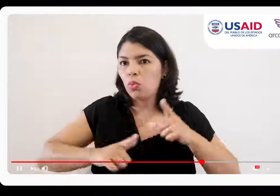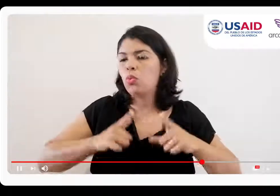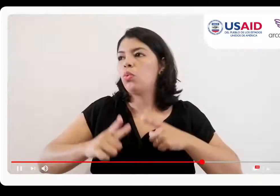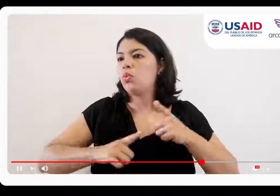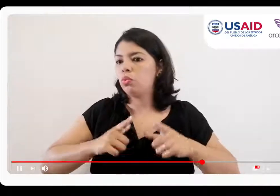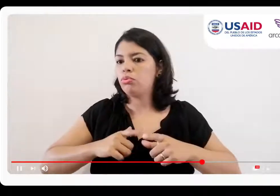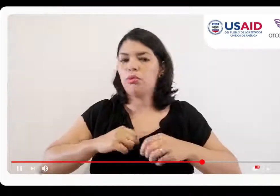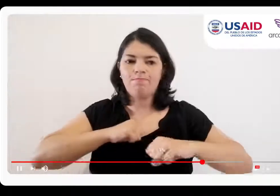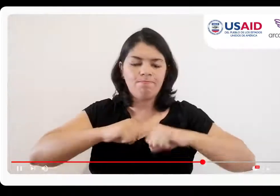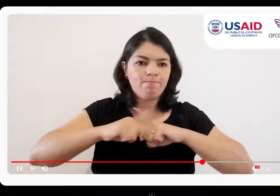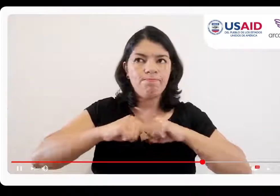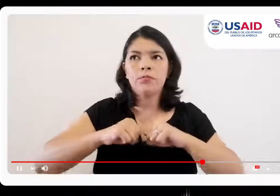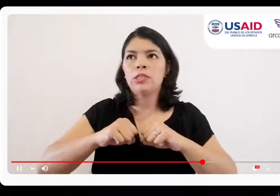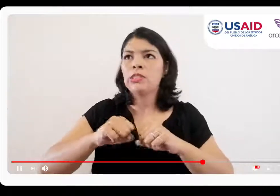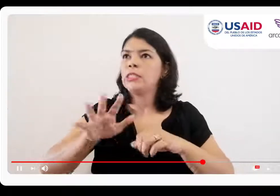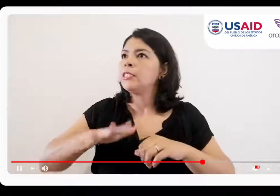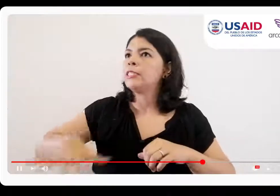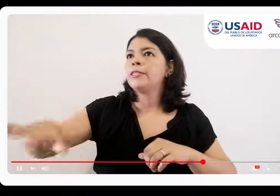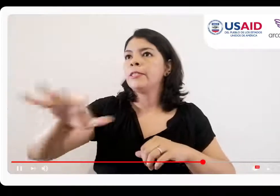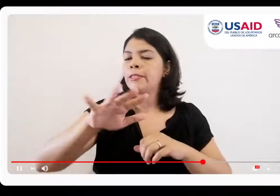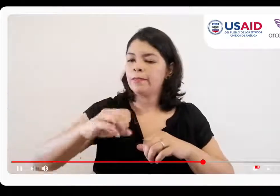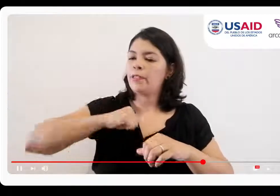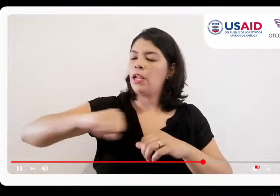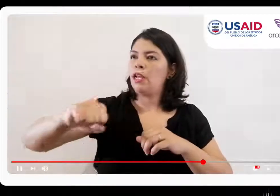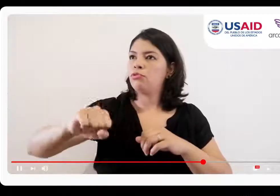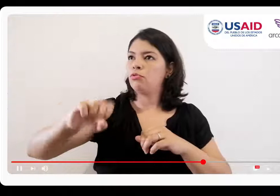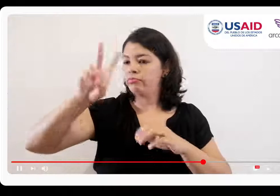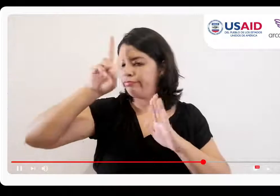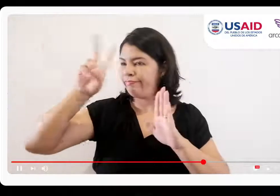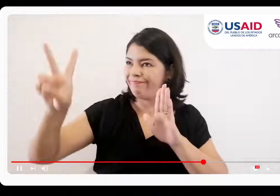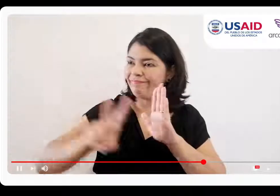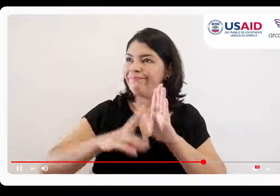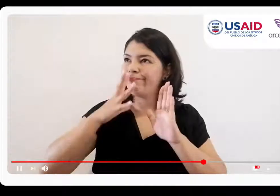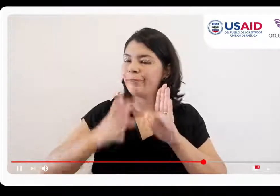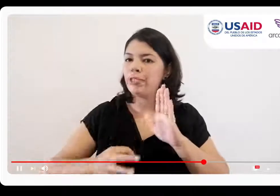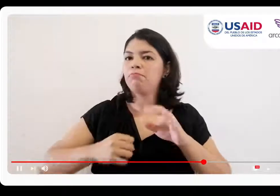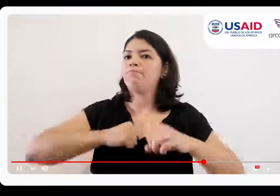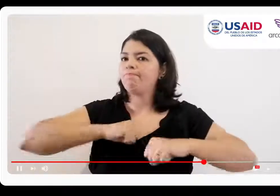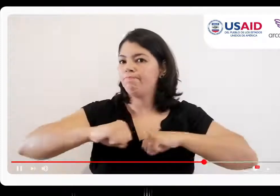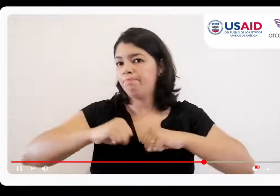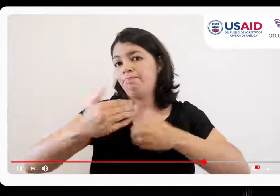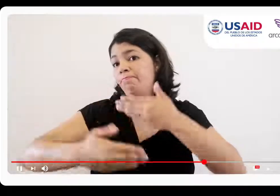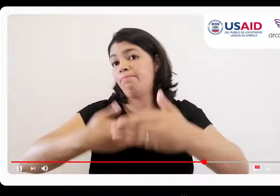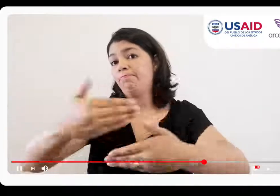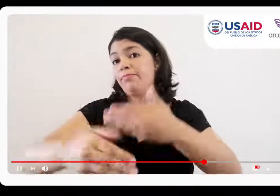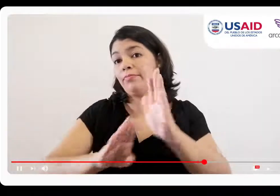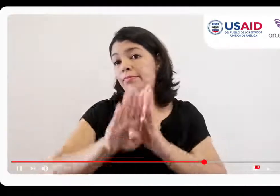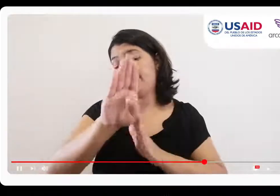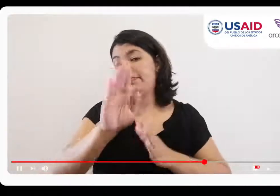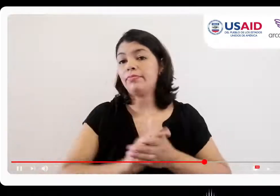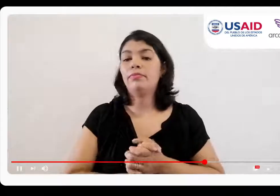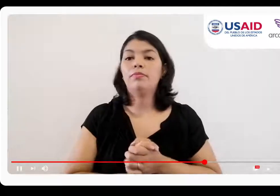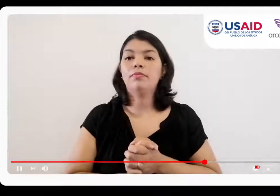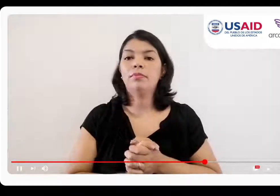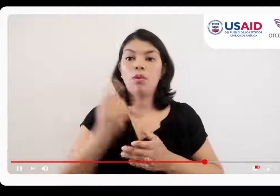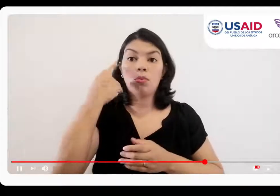sociedad que nos garantice y nos priorice nuestros derechos, podemos estar ahí. Con la aprobación de la política